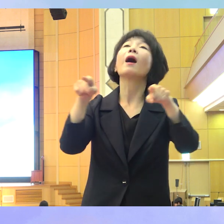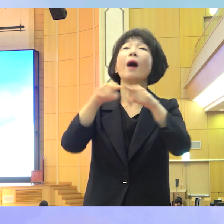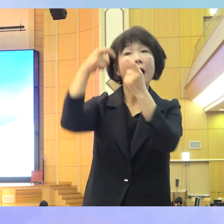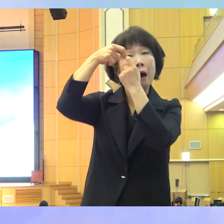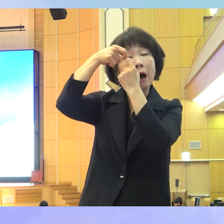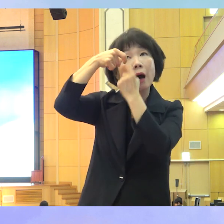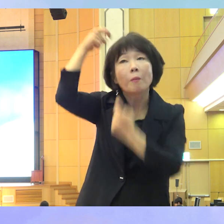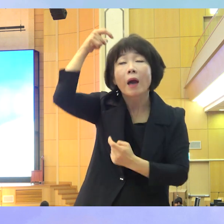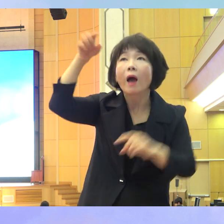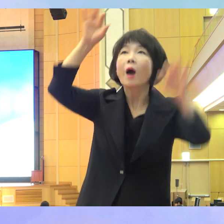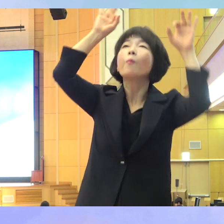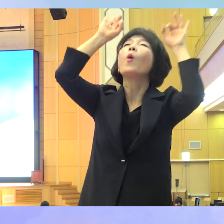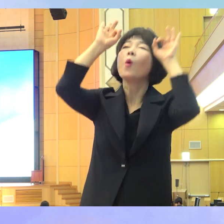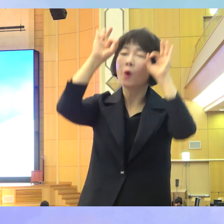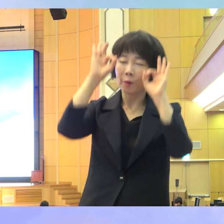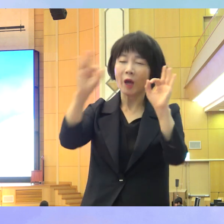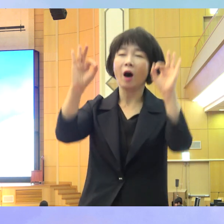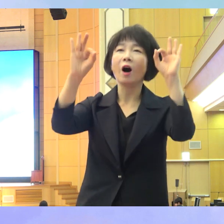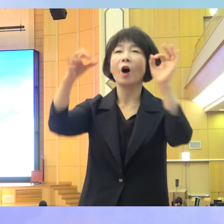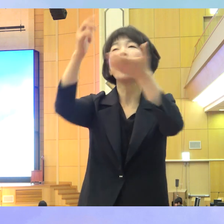영상을 다 함께